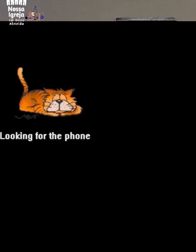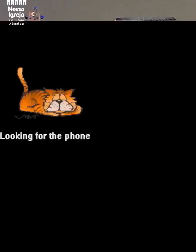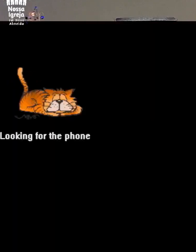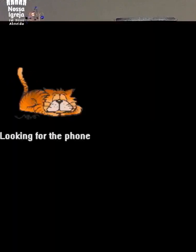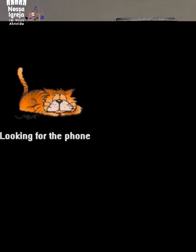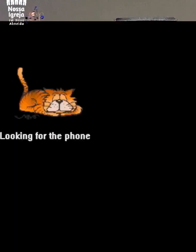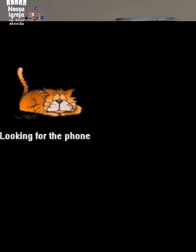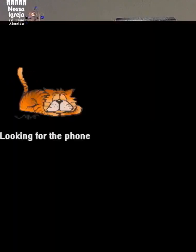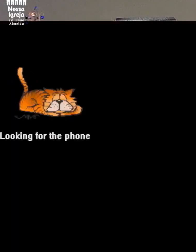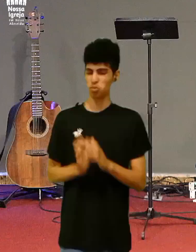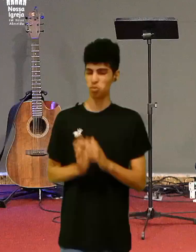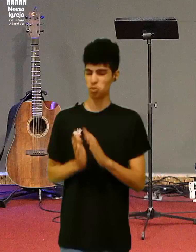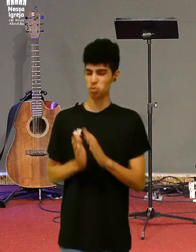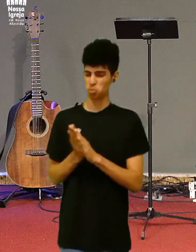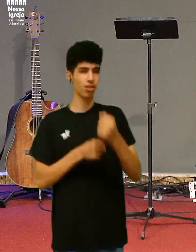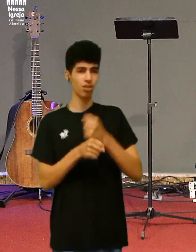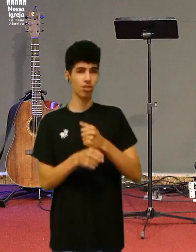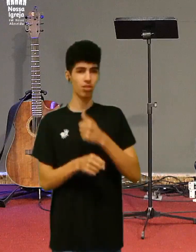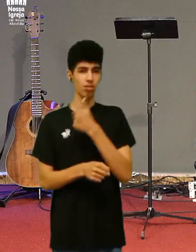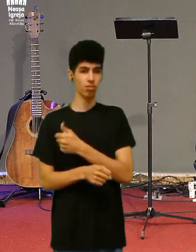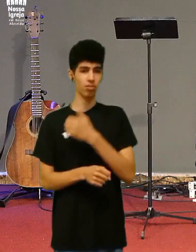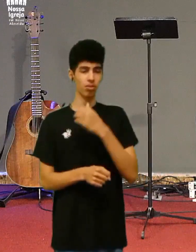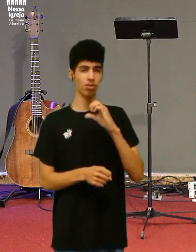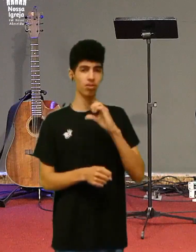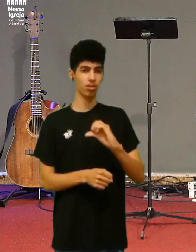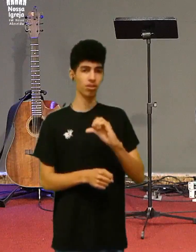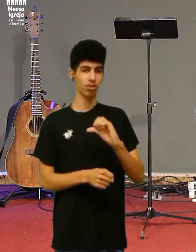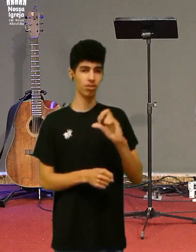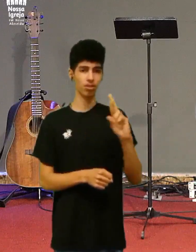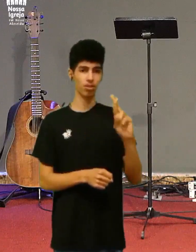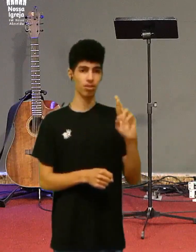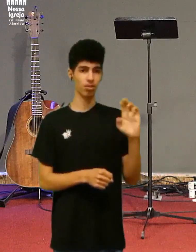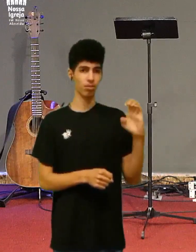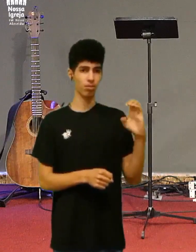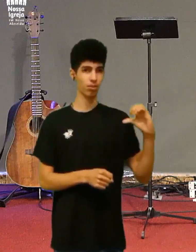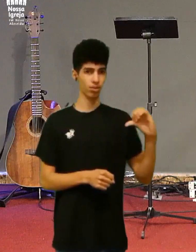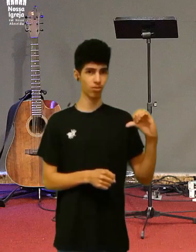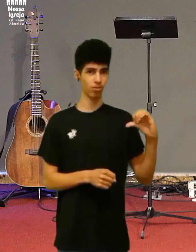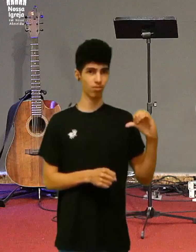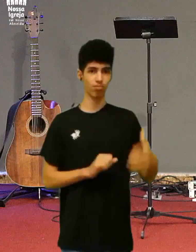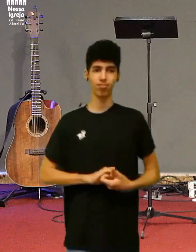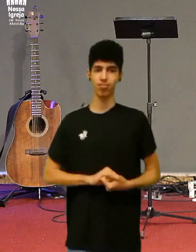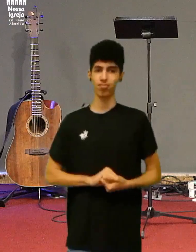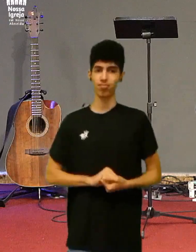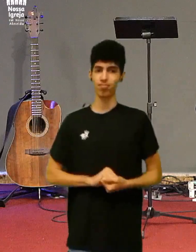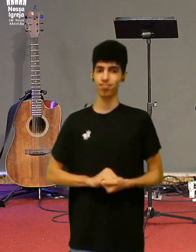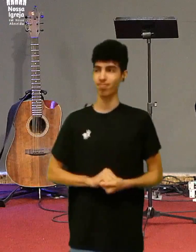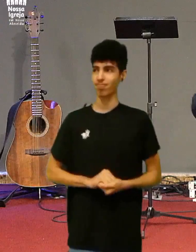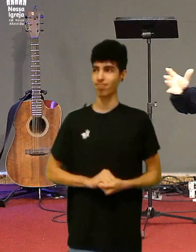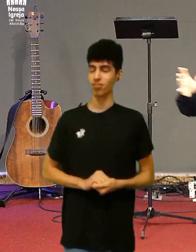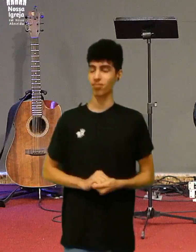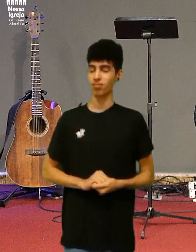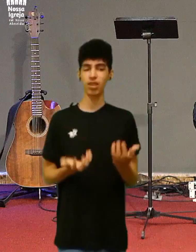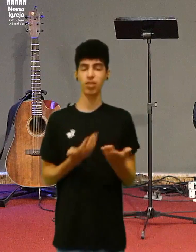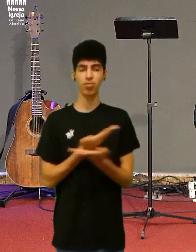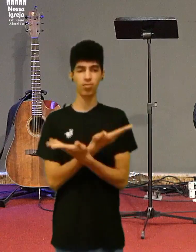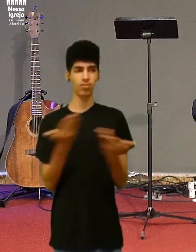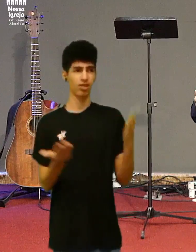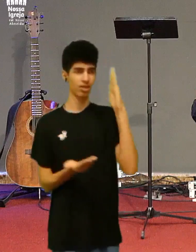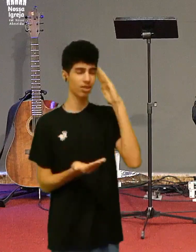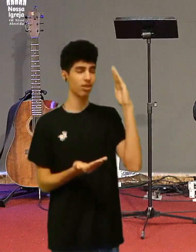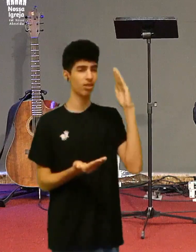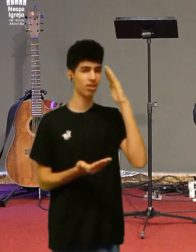Imagina nos dias de hoje, meus irmãos. Então eu quero que você entenda o que é avivamento. a tradução está